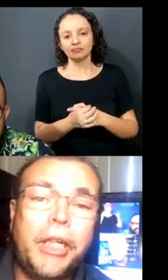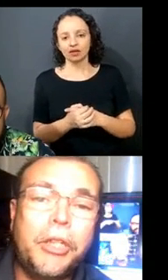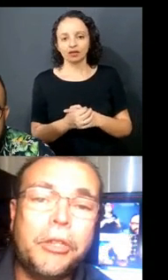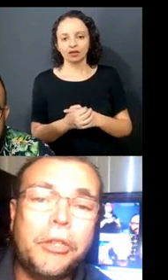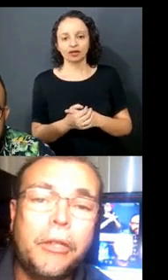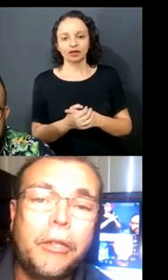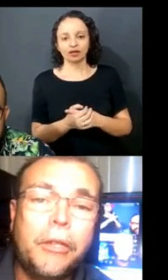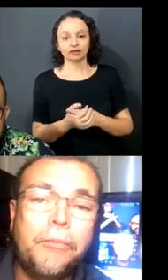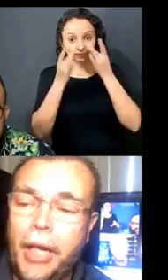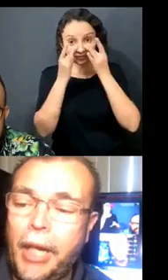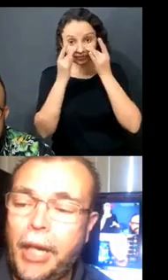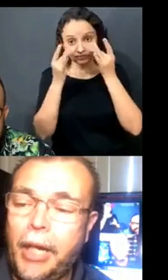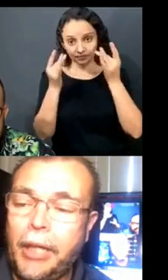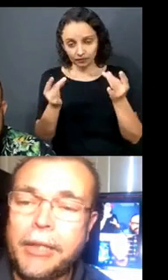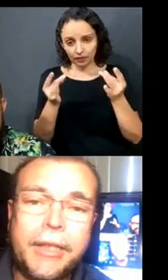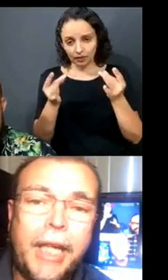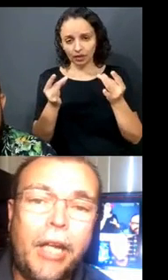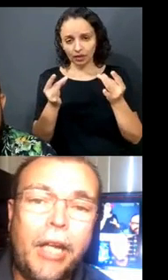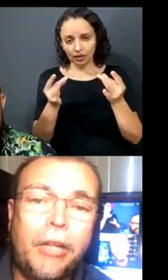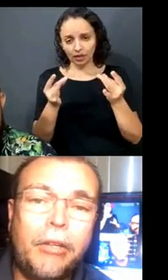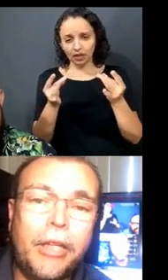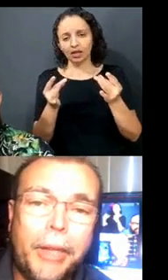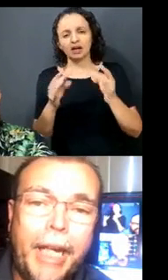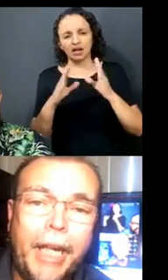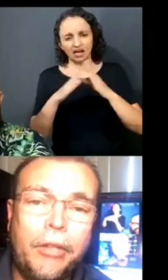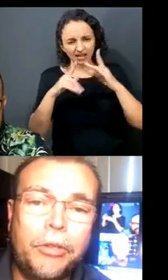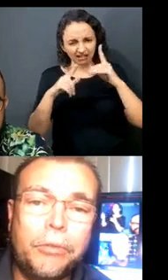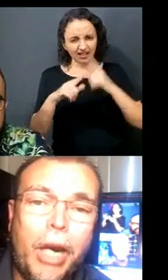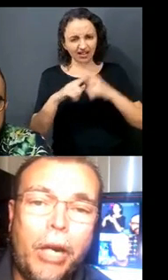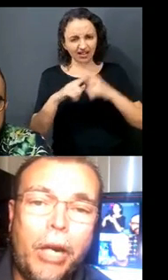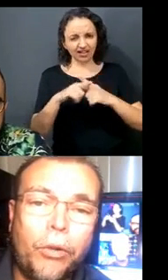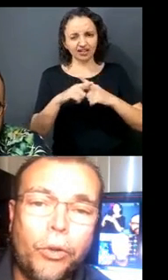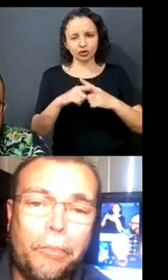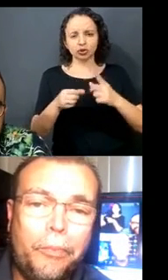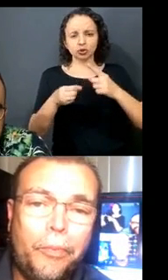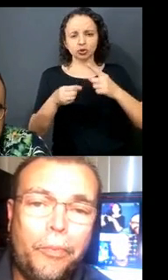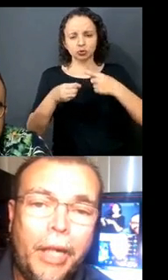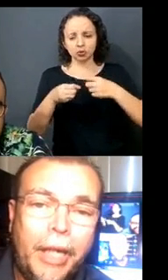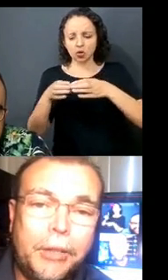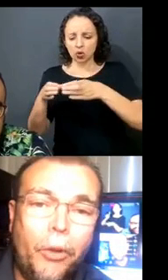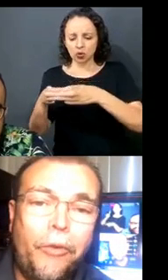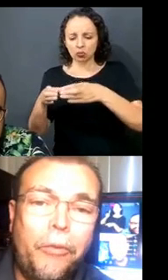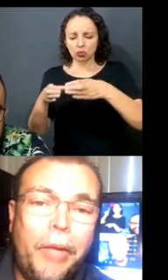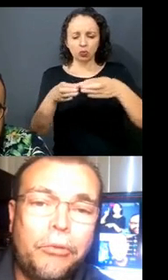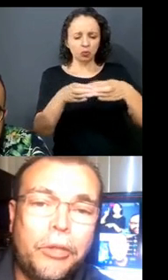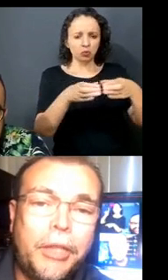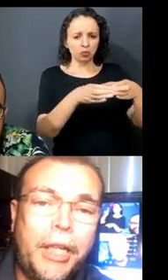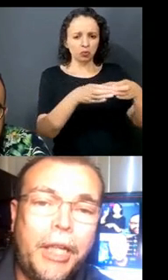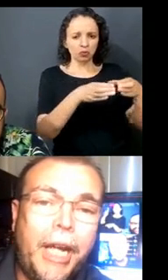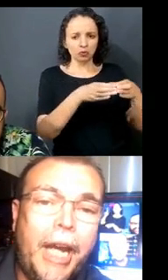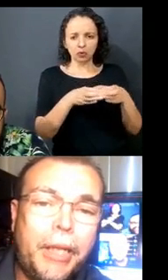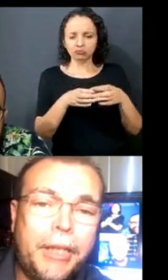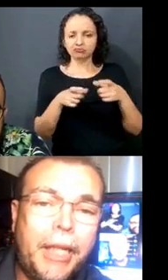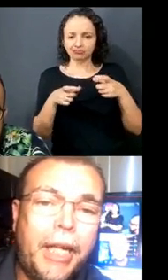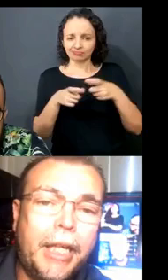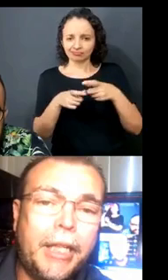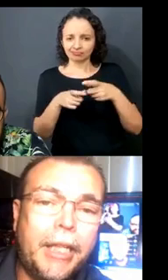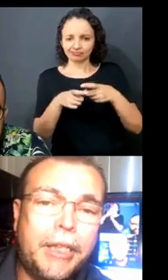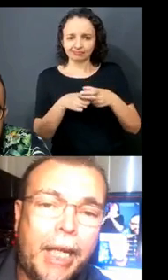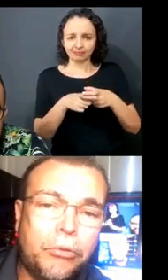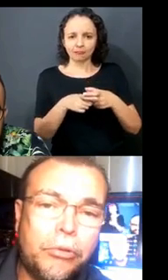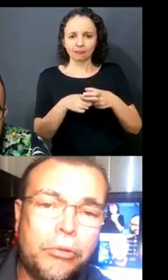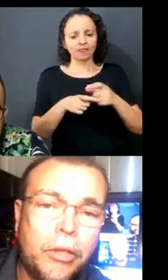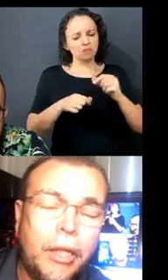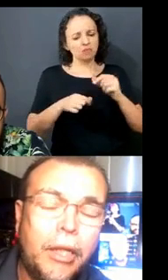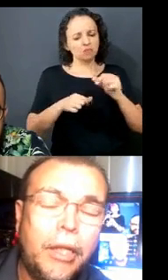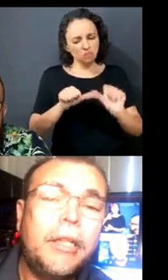de igrejas em célula, grupo pequeno, small group, esse movimento de reaprender a igreja